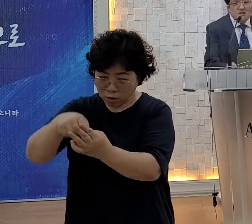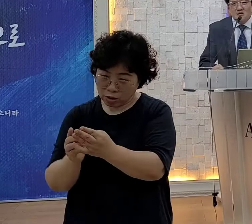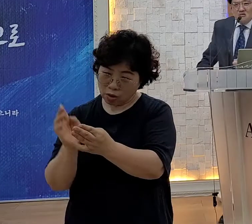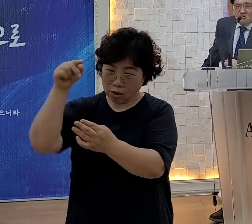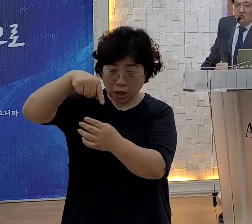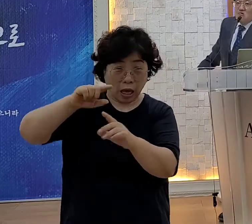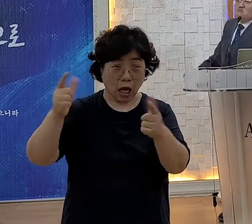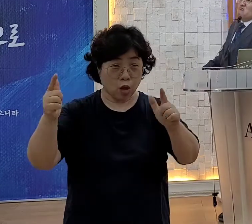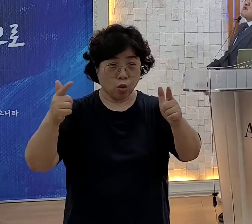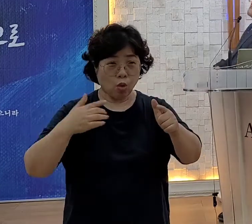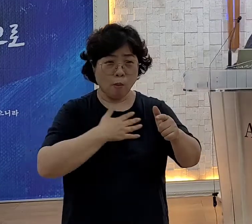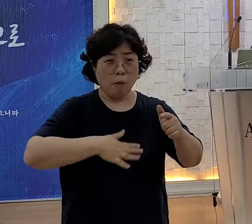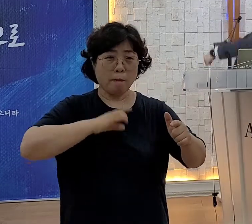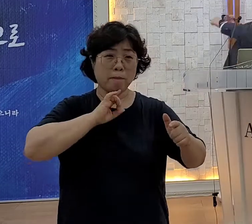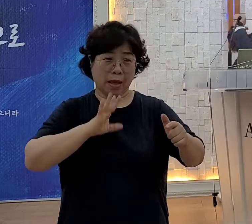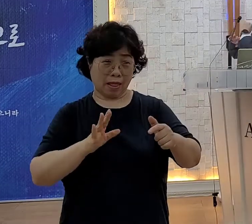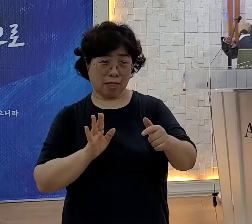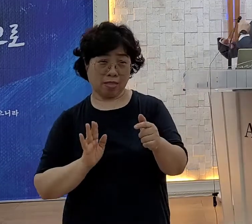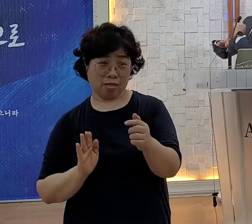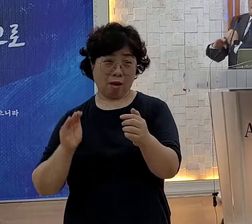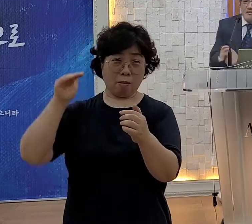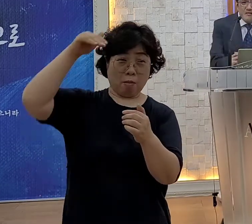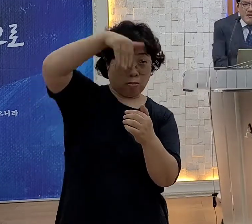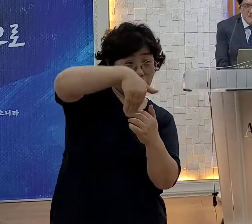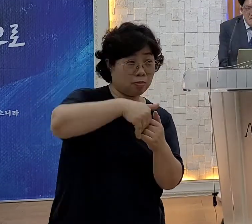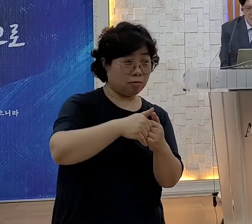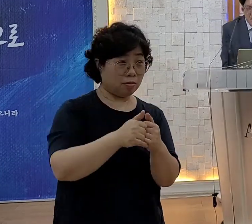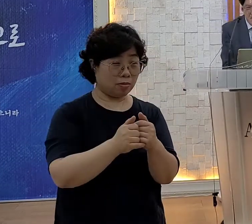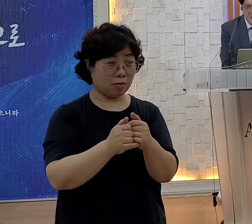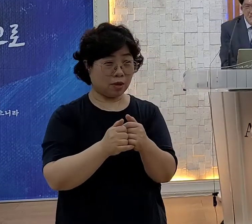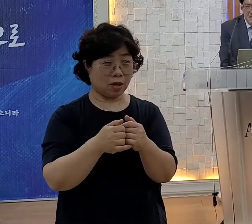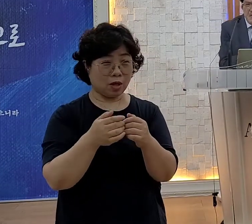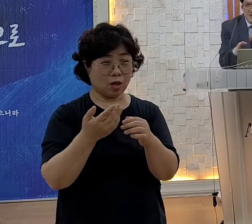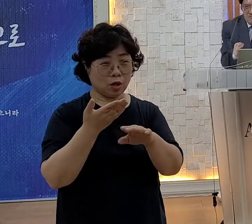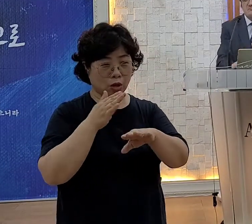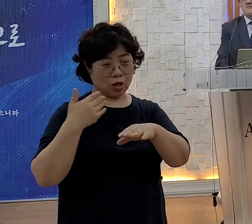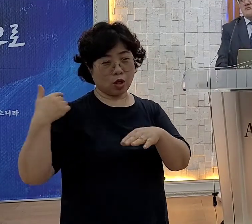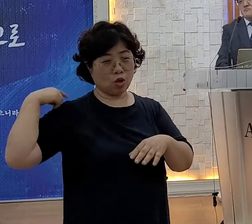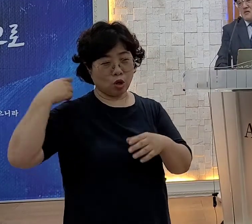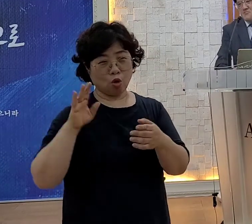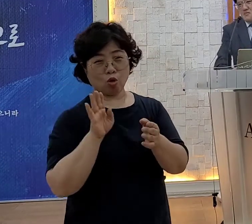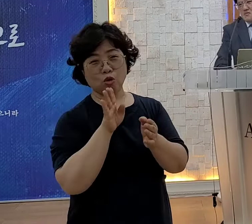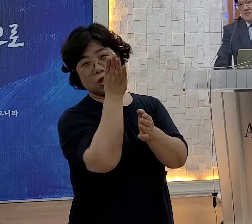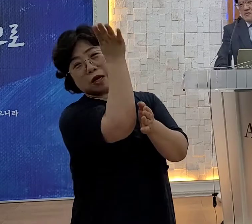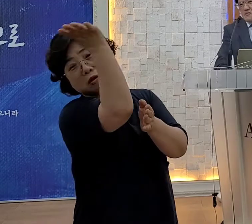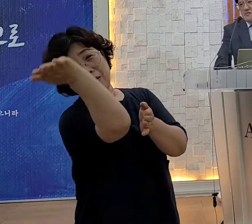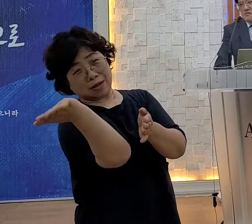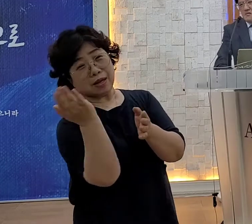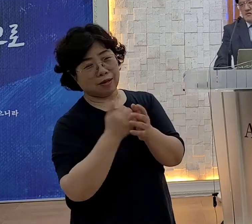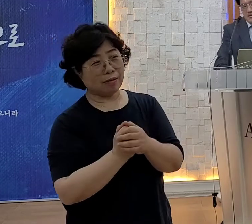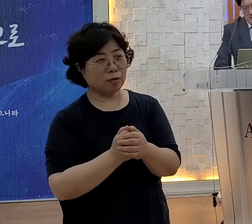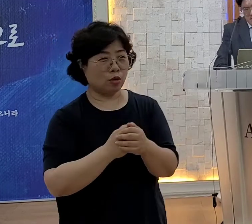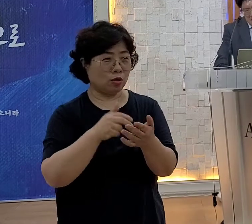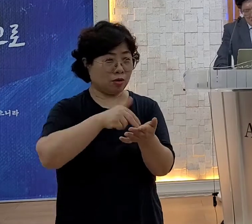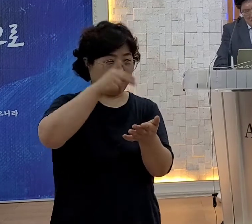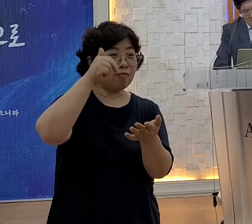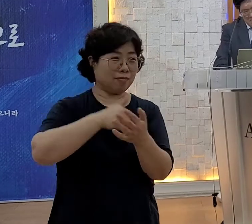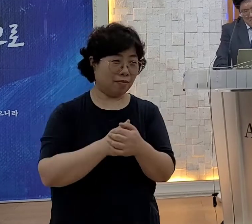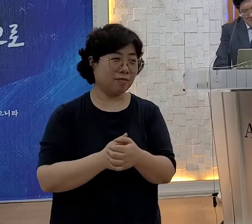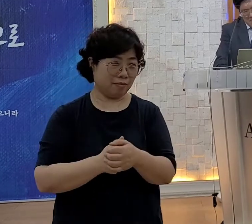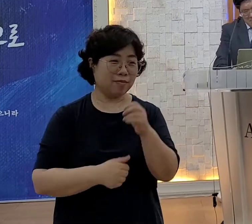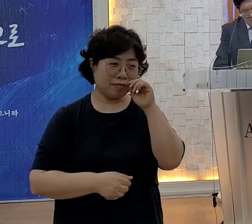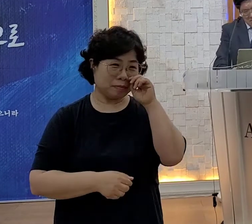있으면 이렇게 뒤로 누워가지고 하죠? 아세요? 예, 그 높이뛰기를 말합니다.